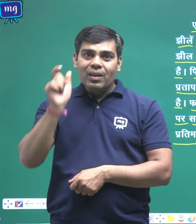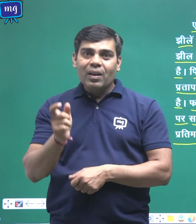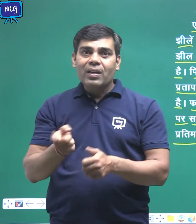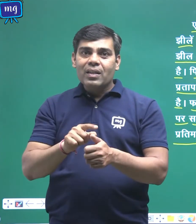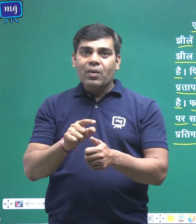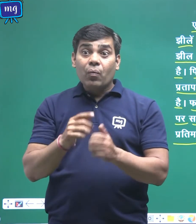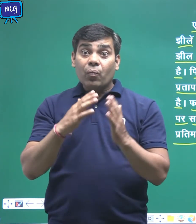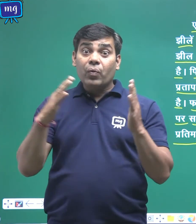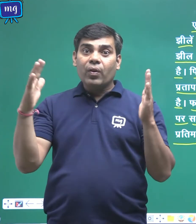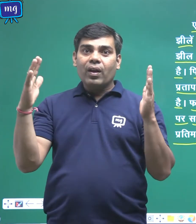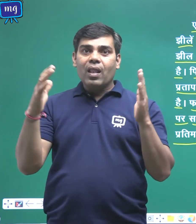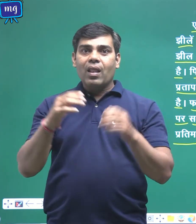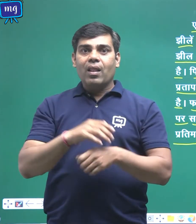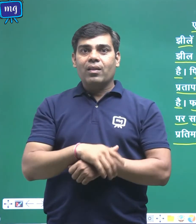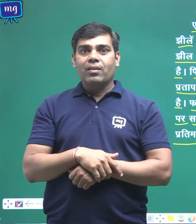विशाल